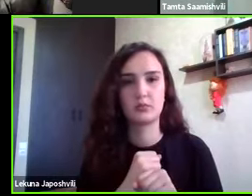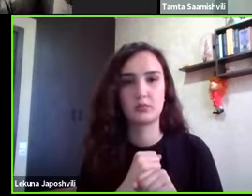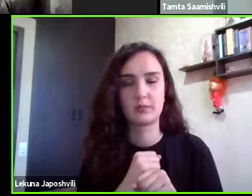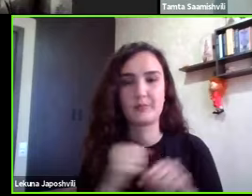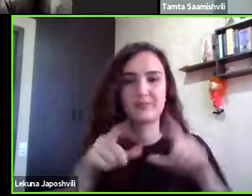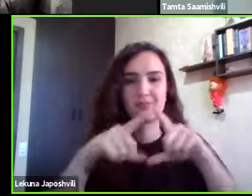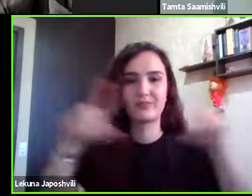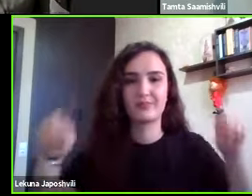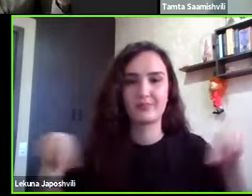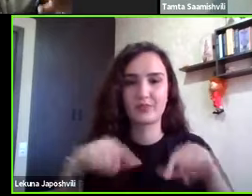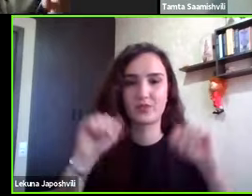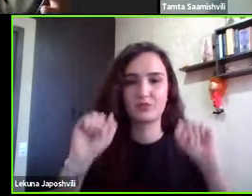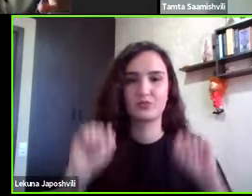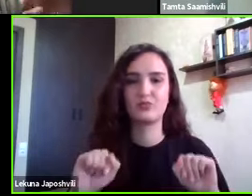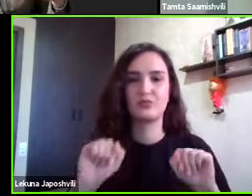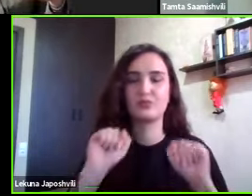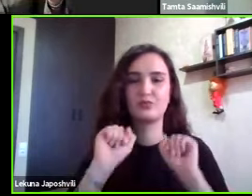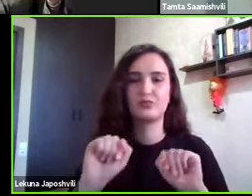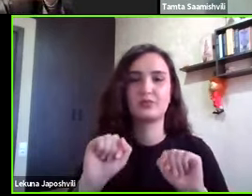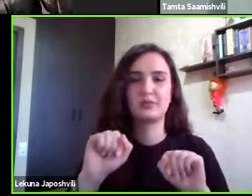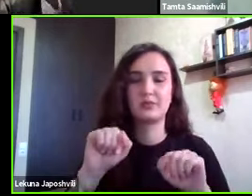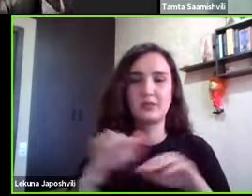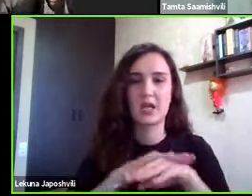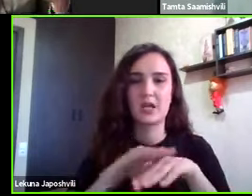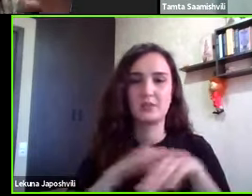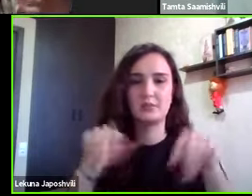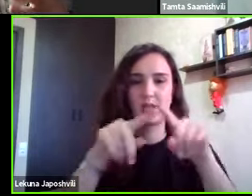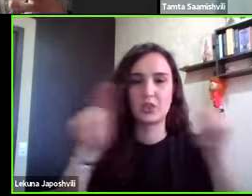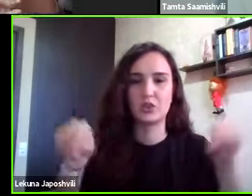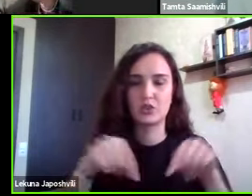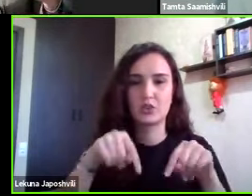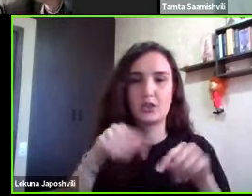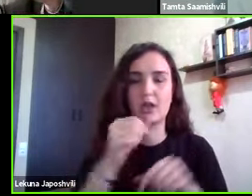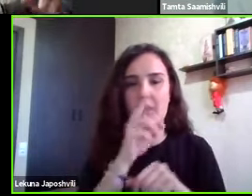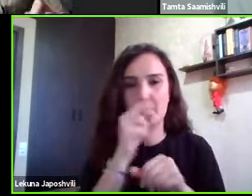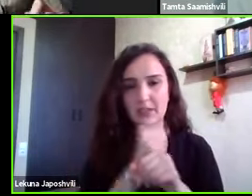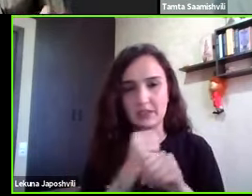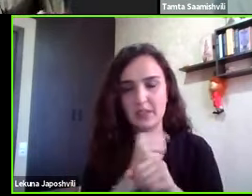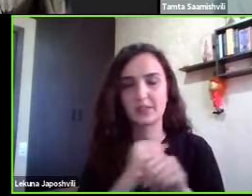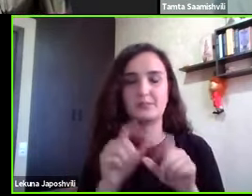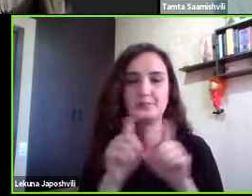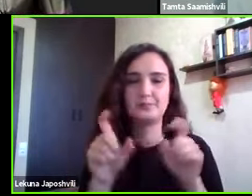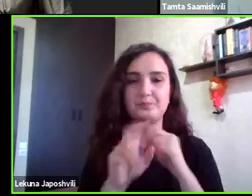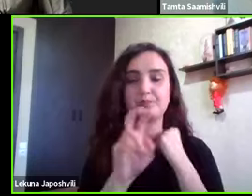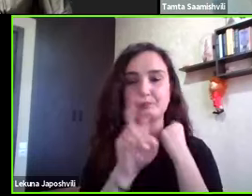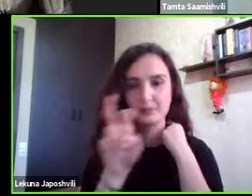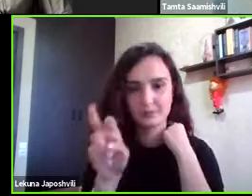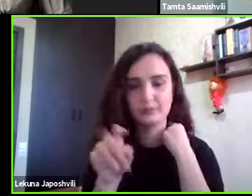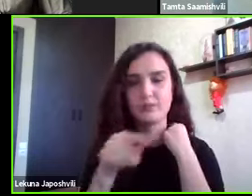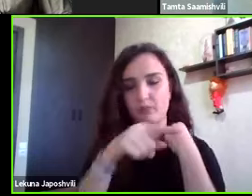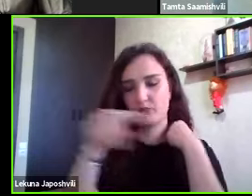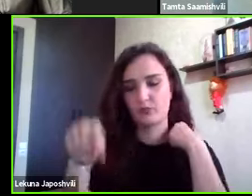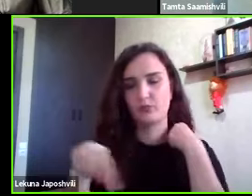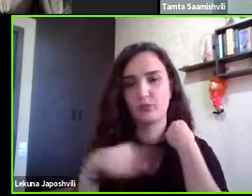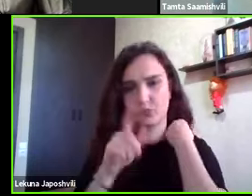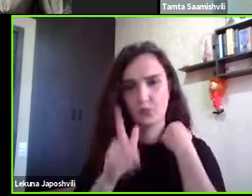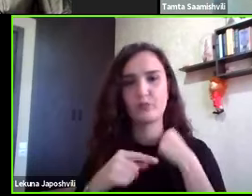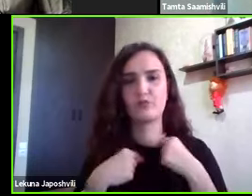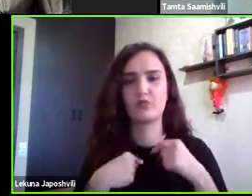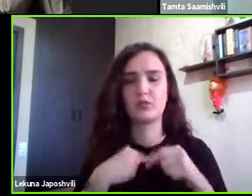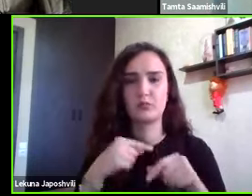დეზობარიერები, ეხლა ვიცით, რომ ყველგან სადაც შევდივართ და წესებულებაში აფთიაქში ესენი ხდება და ჩვენ